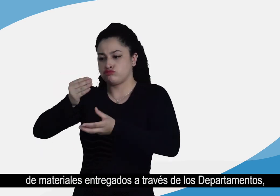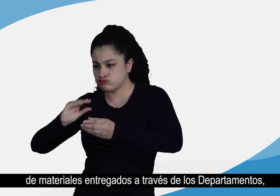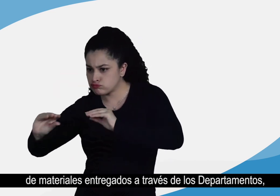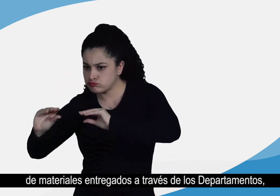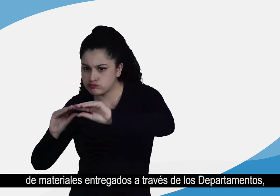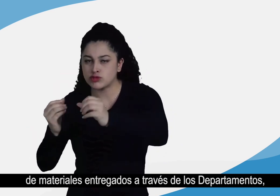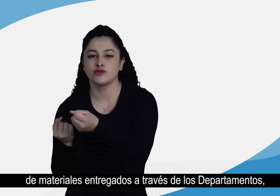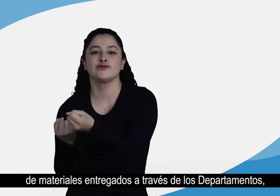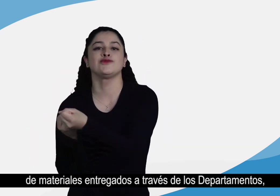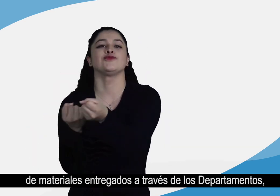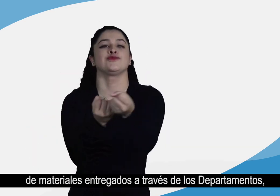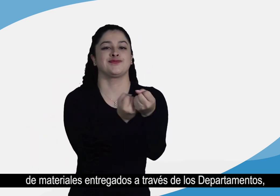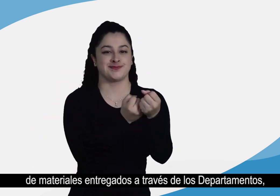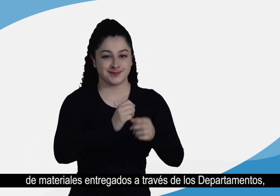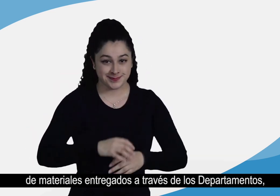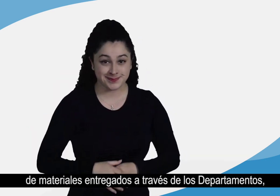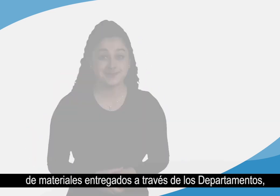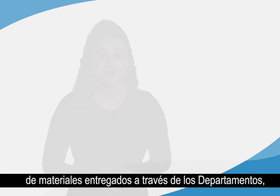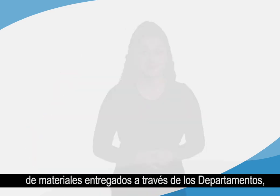entregados a través de los departamentos